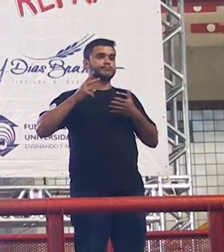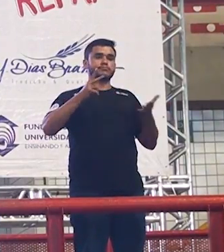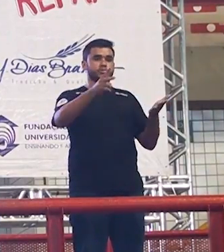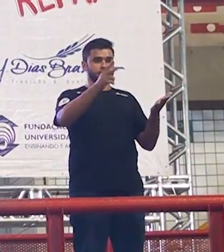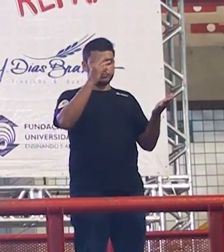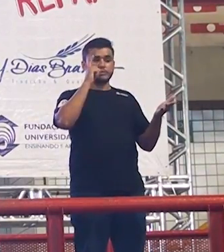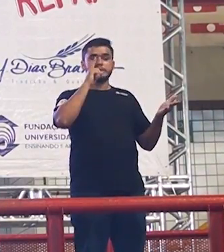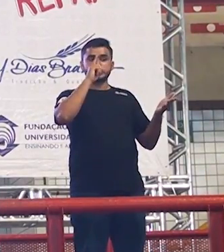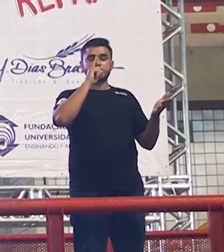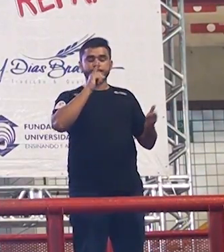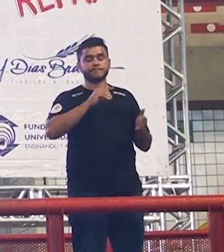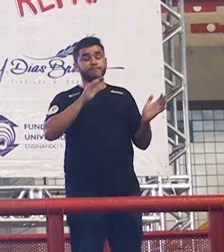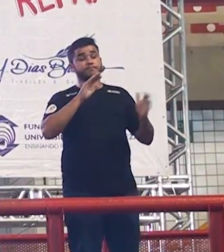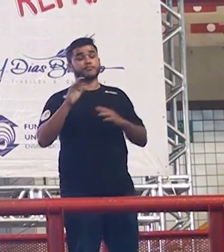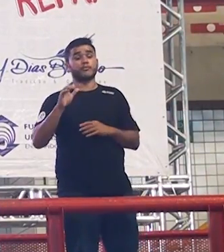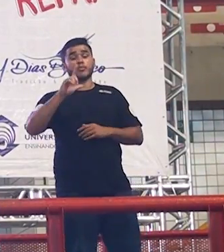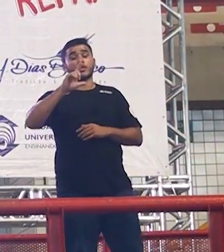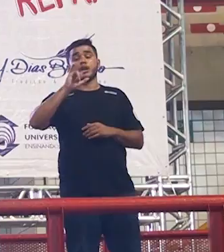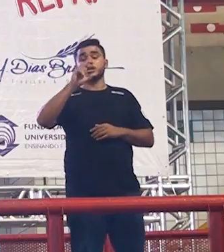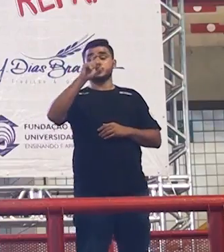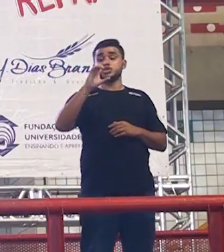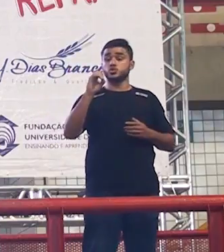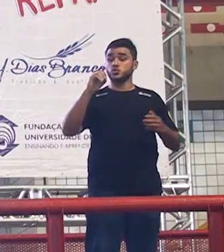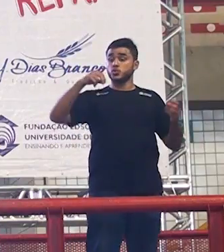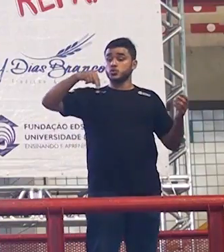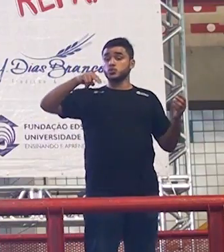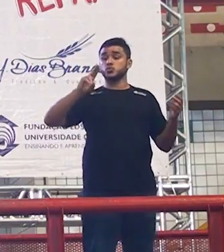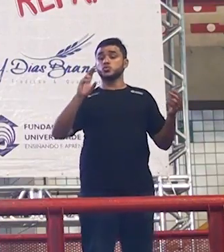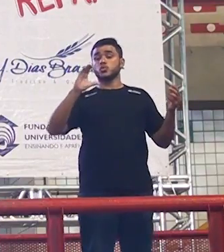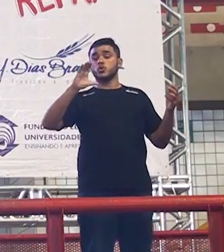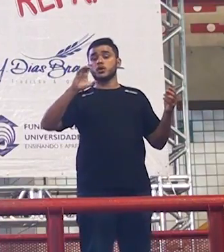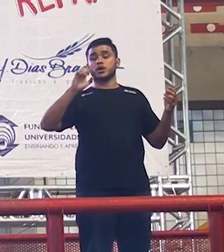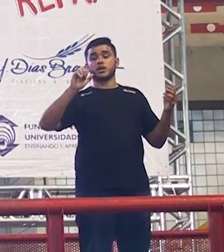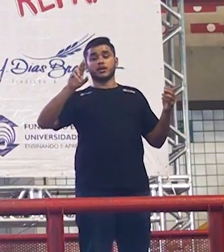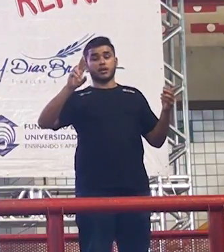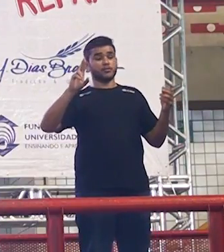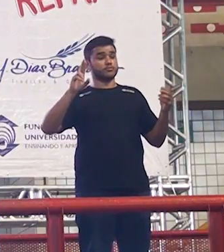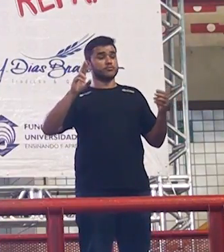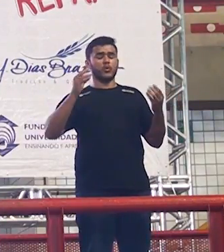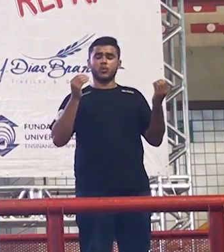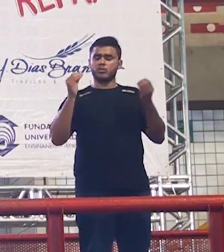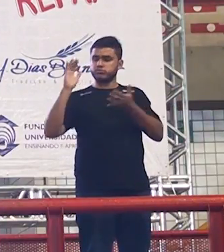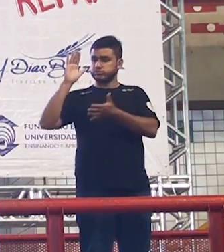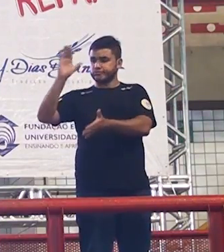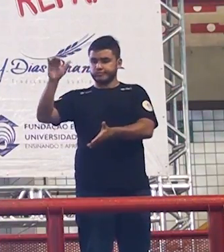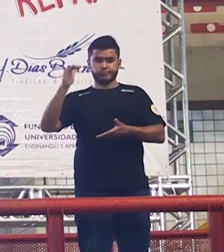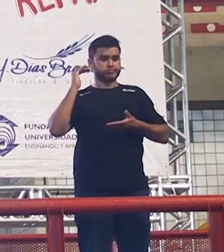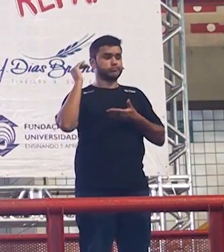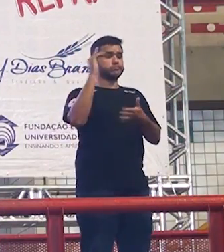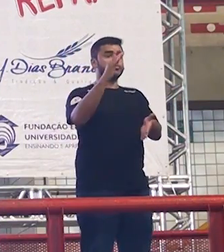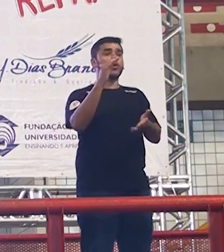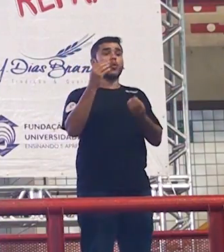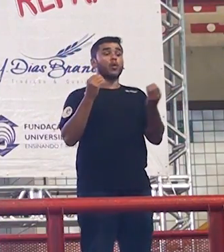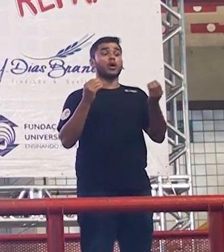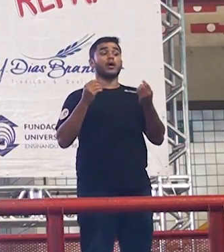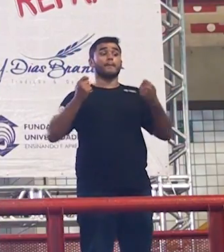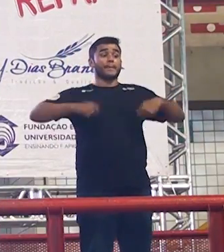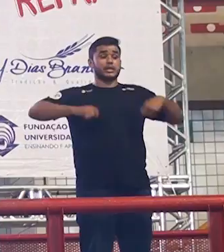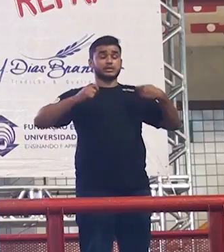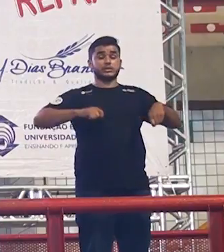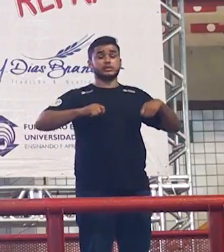Lixo nuclear. O que fazer com o lixo nuclear? É outra coisa que ninguém quer. Esse lixo nuclear deve ser